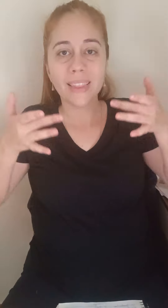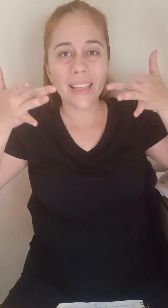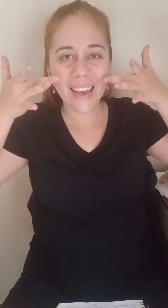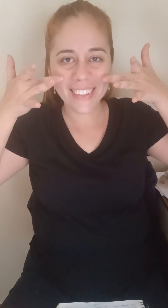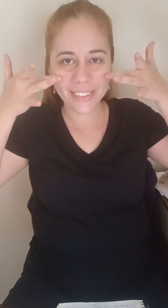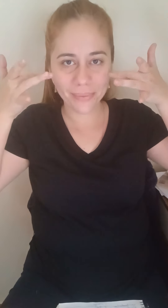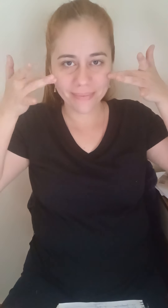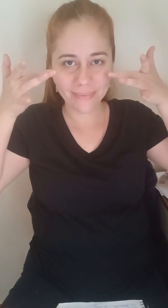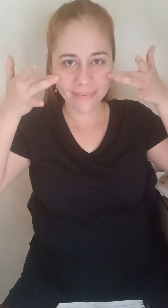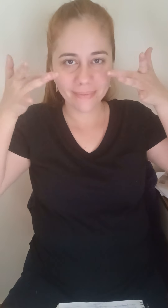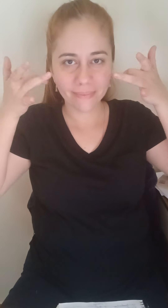teatro,